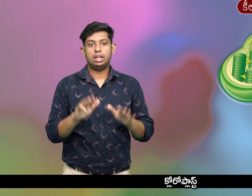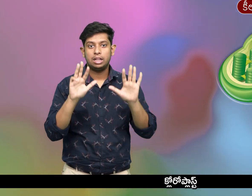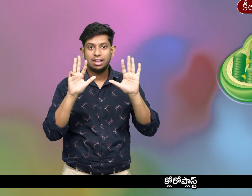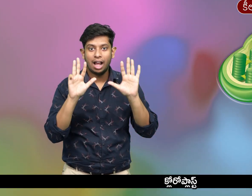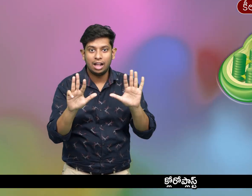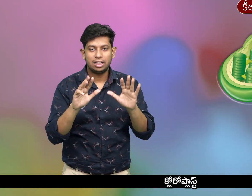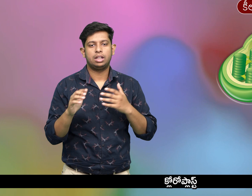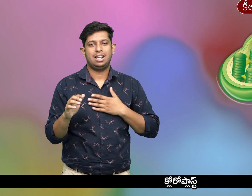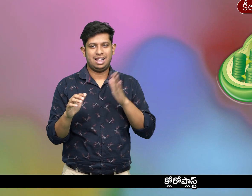క్లోరోప్లాస్ట్.